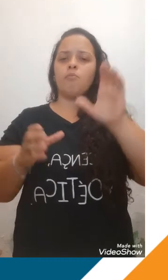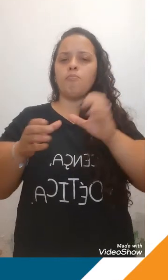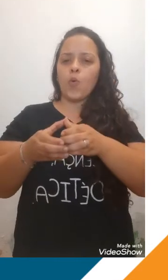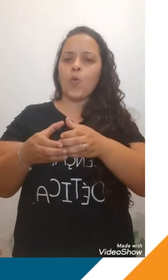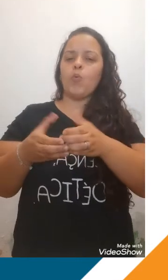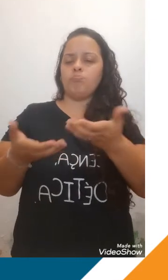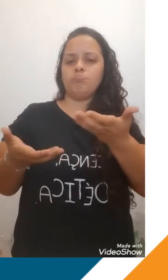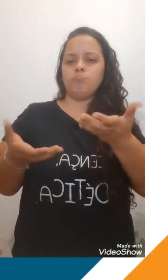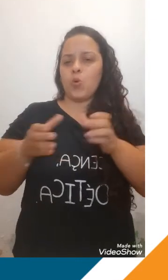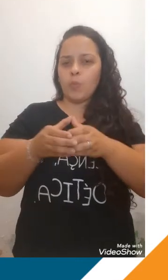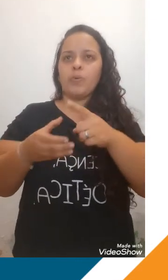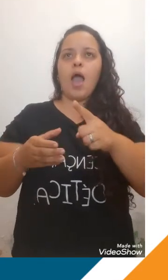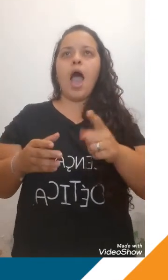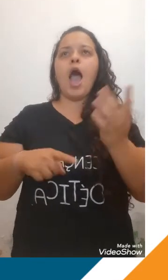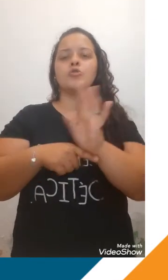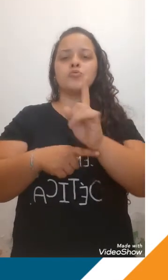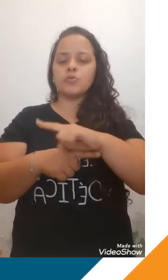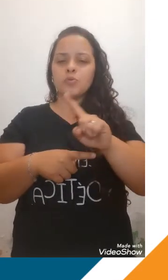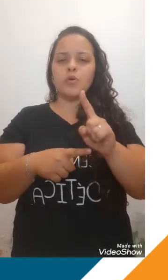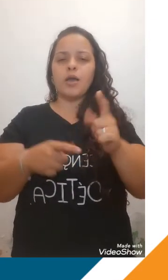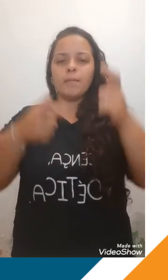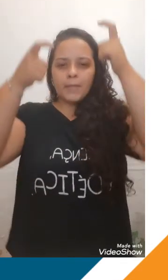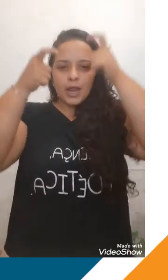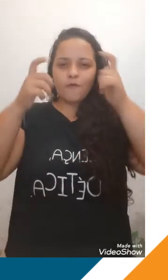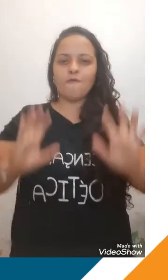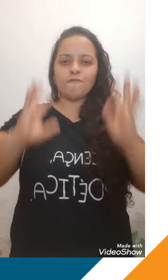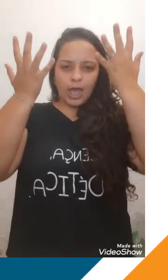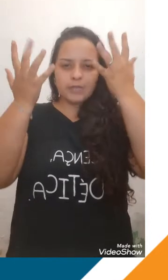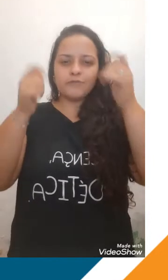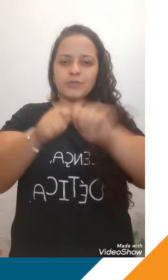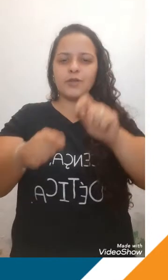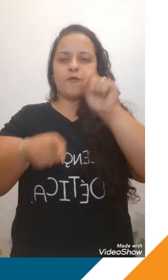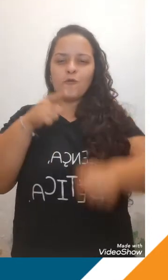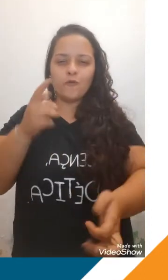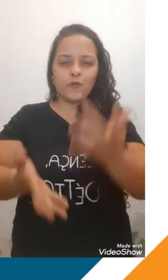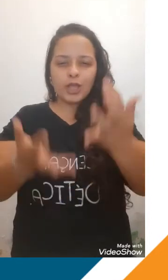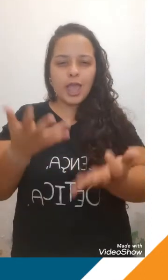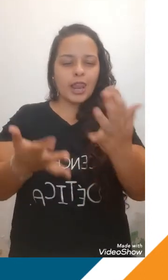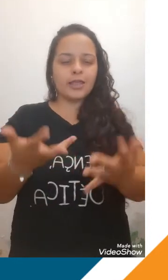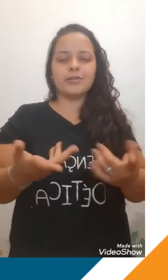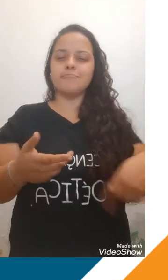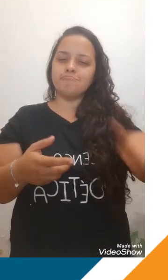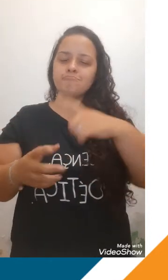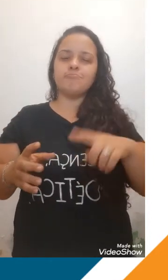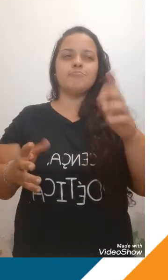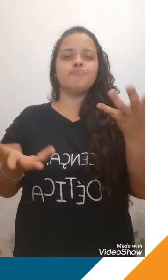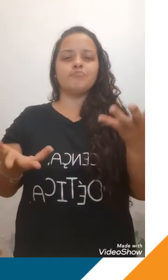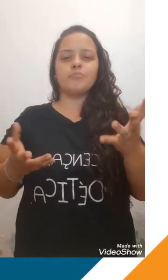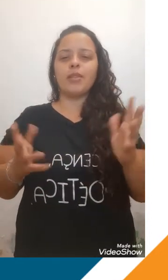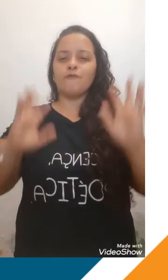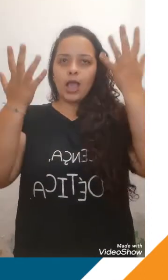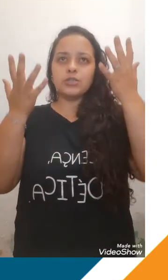uma série de manifestações a favor do imperador, no Rio de Janeiro, armando fogueiras e luminárias na cidade. Contudo,